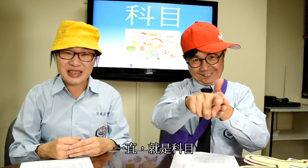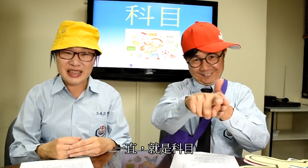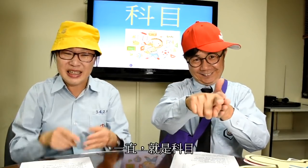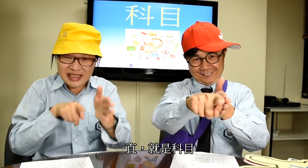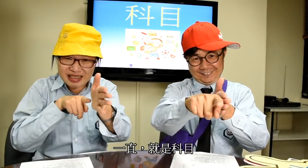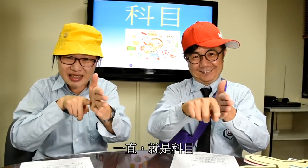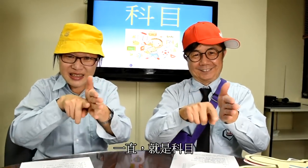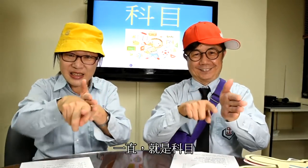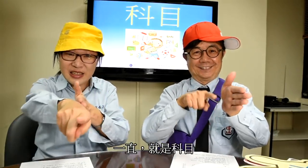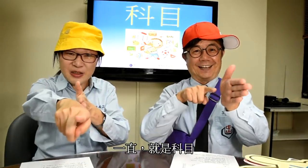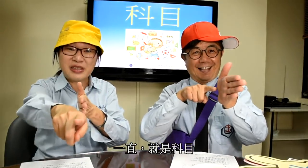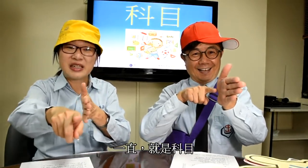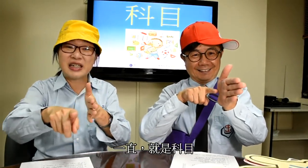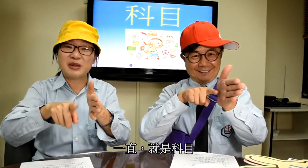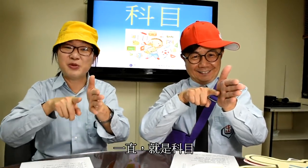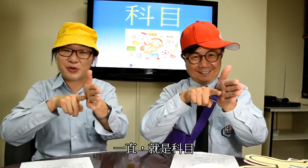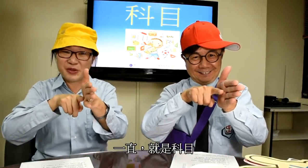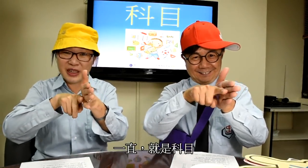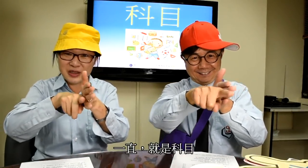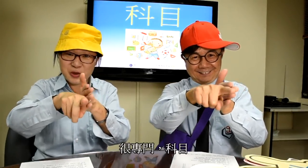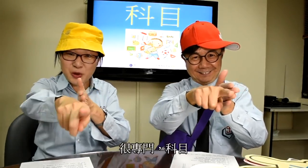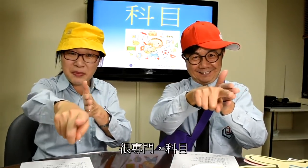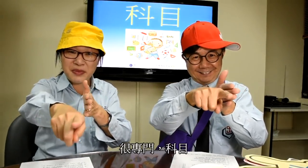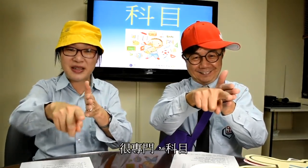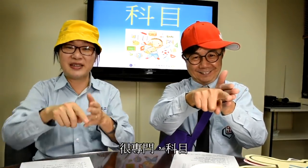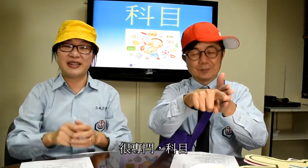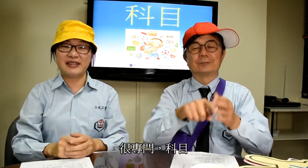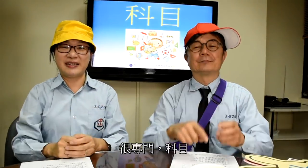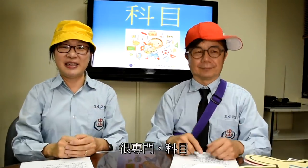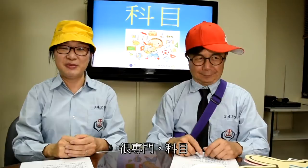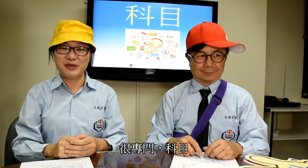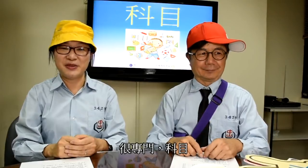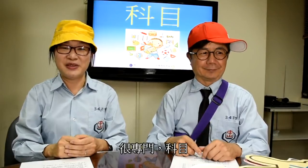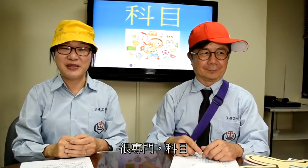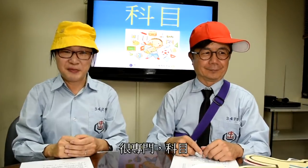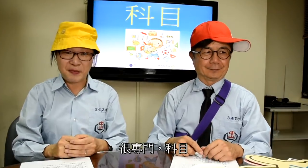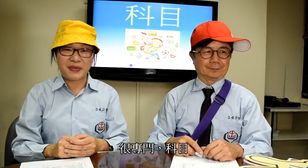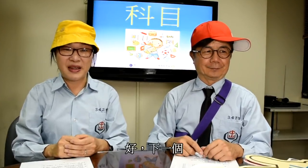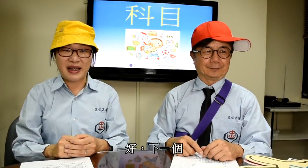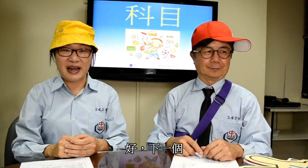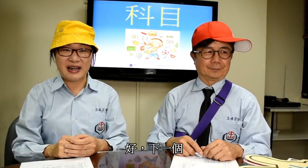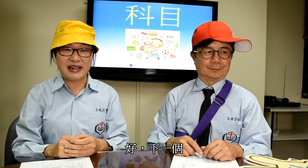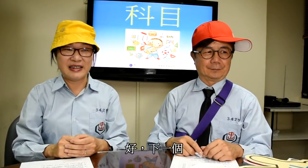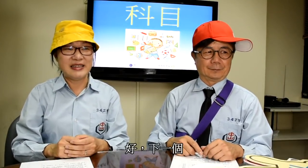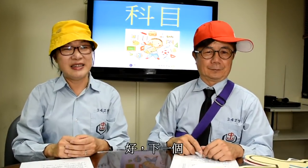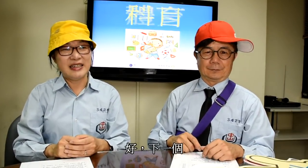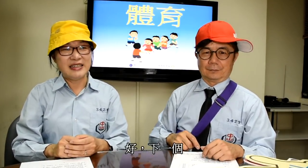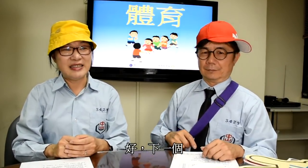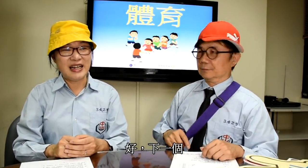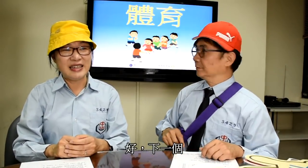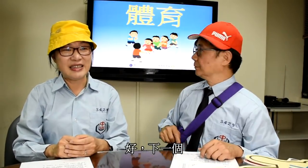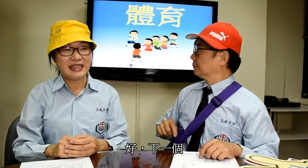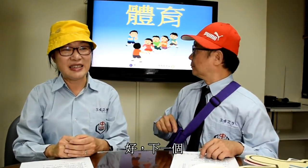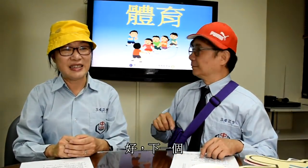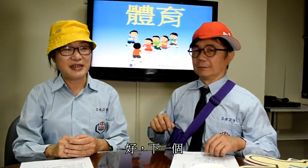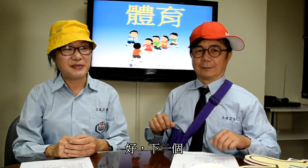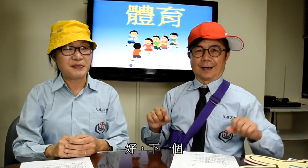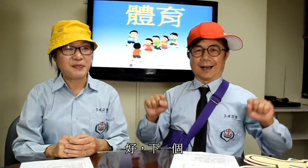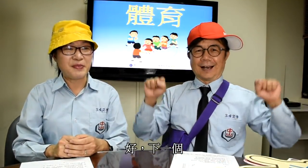一直就是科目很专门啊，科目好。下一个